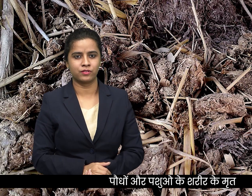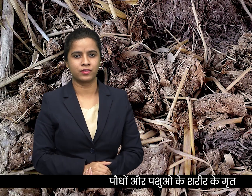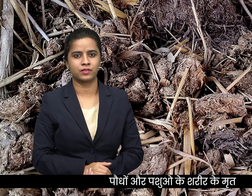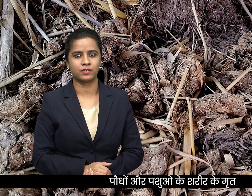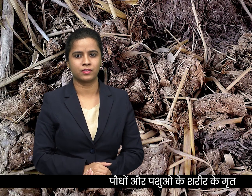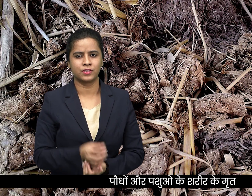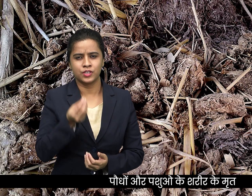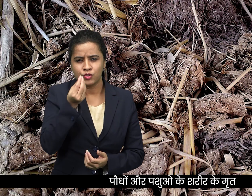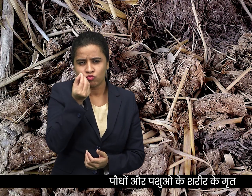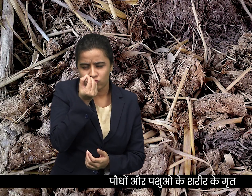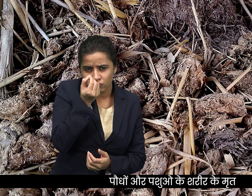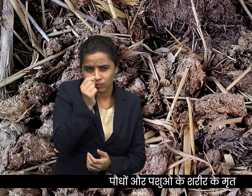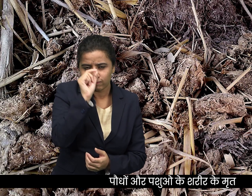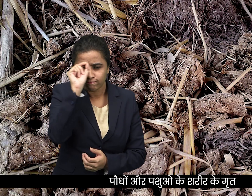पौधों और पशुओं के शरीर के मृत और